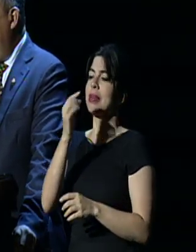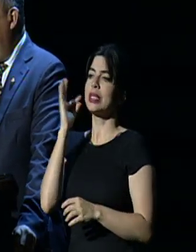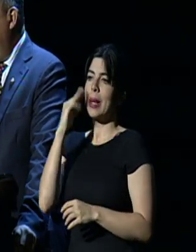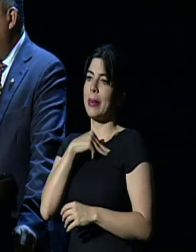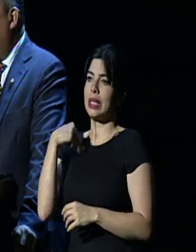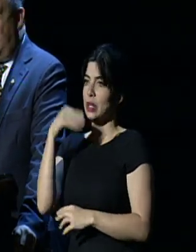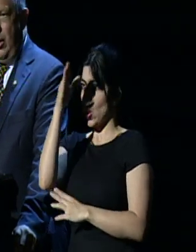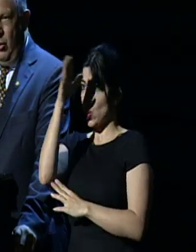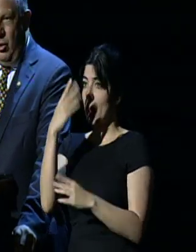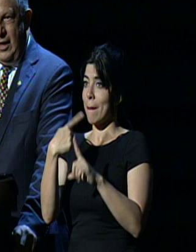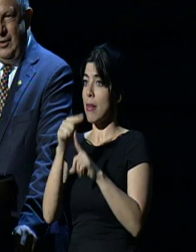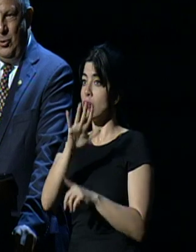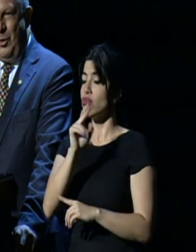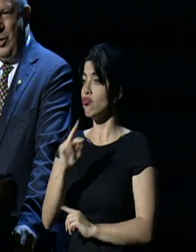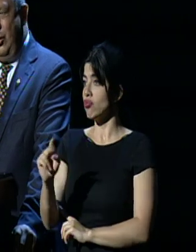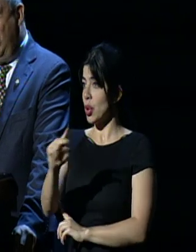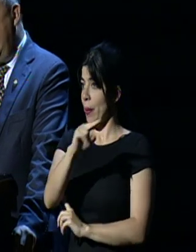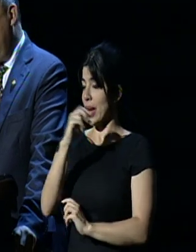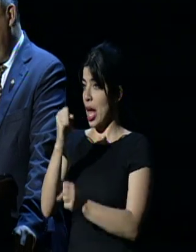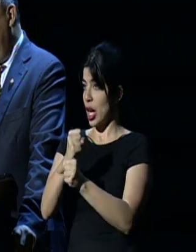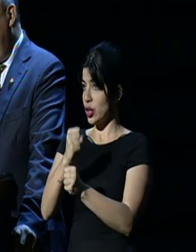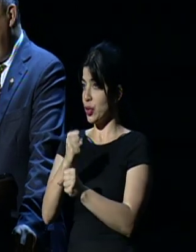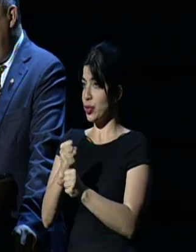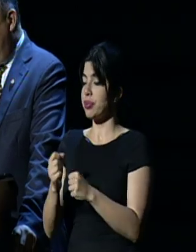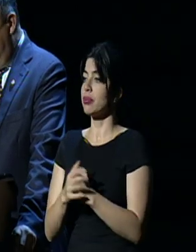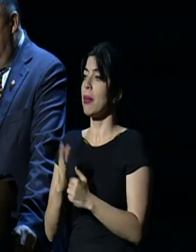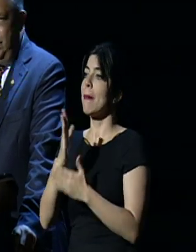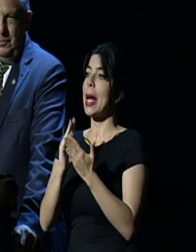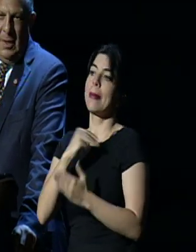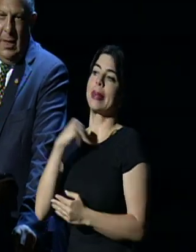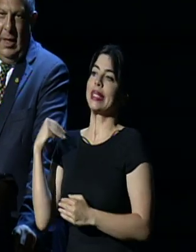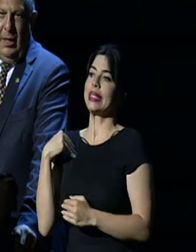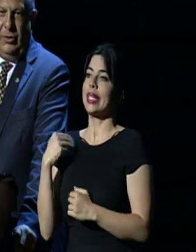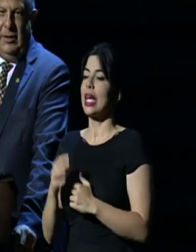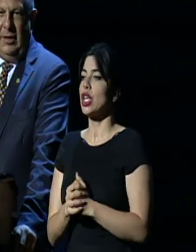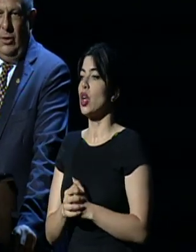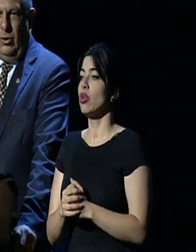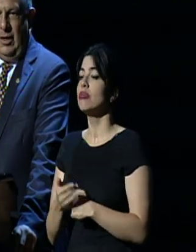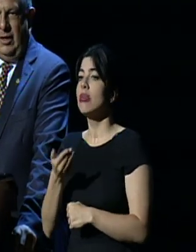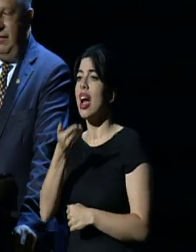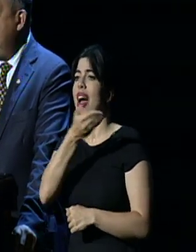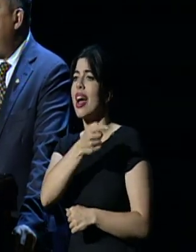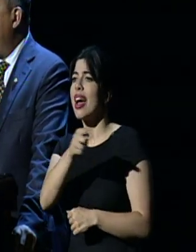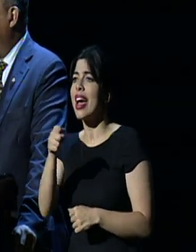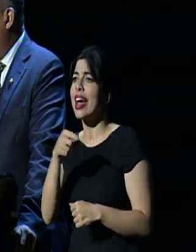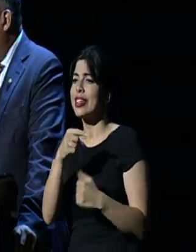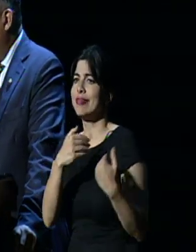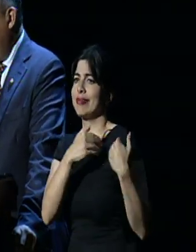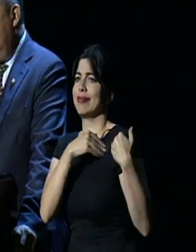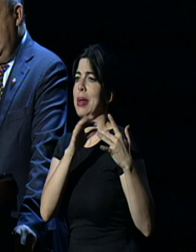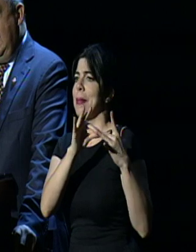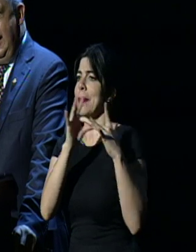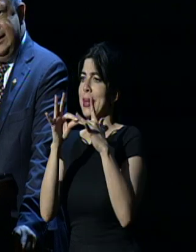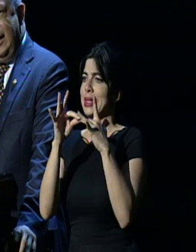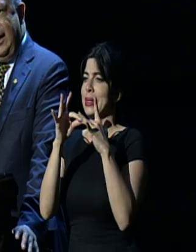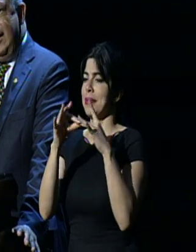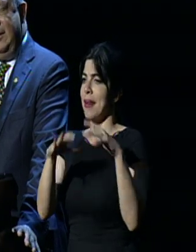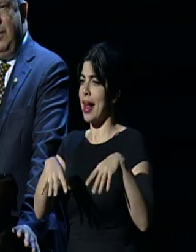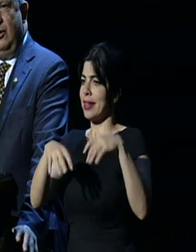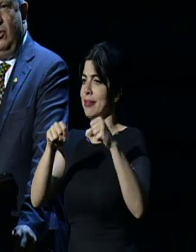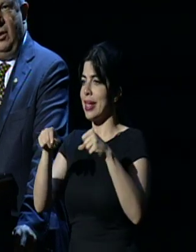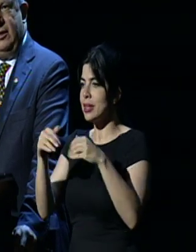Cultura y sus colaboradoras y colaboradores del Ministerio. Ellos han sido los artífices principales de